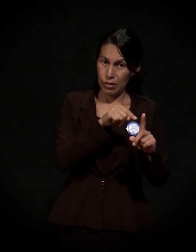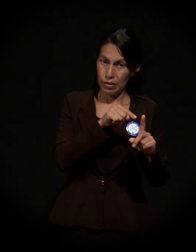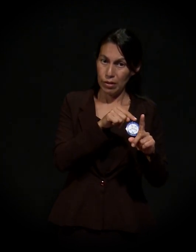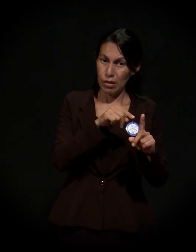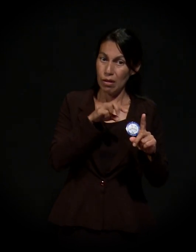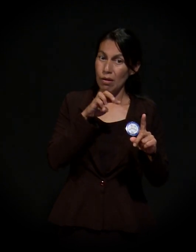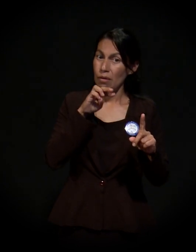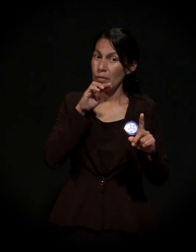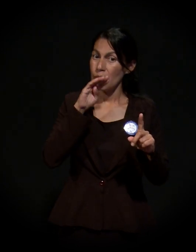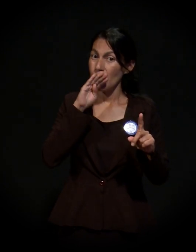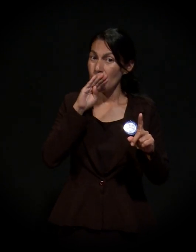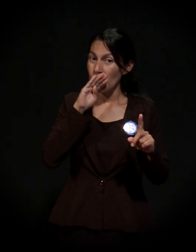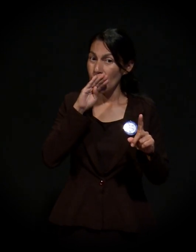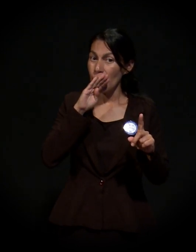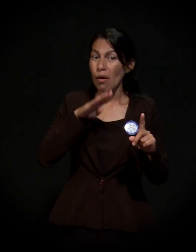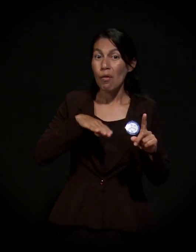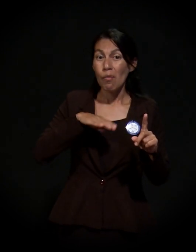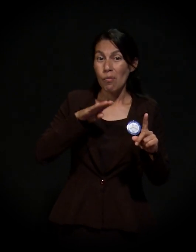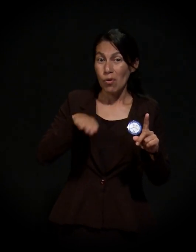no va a estar viva.